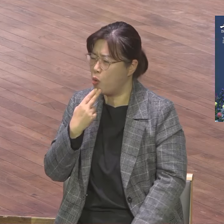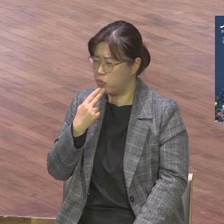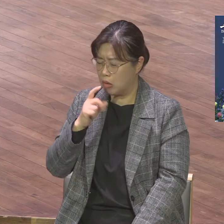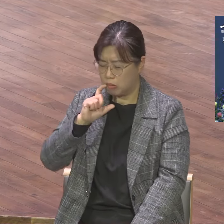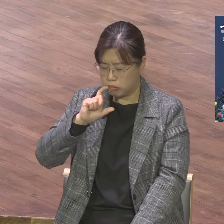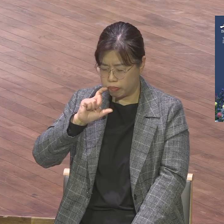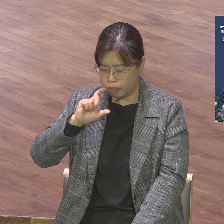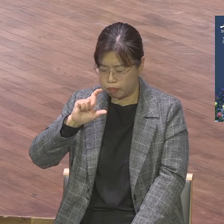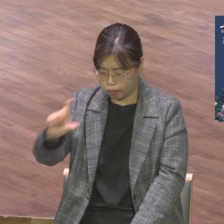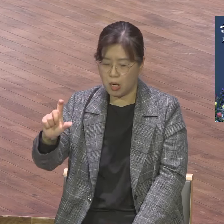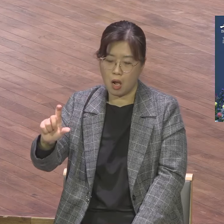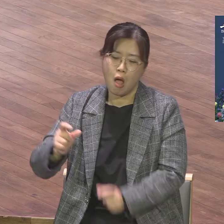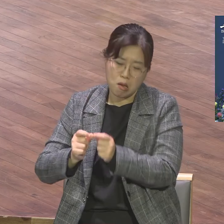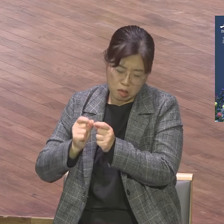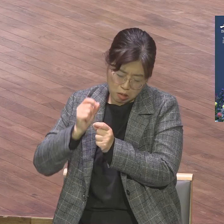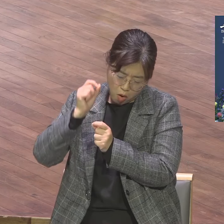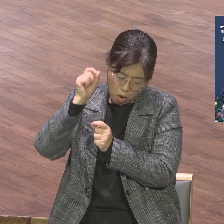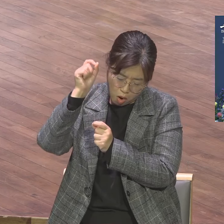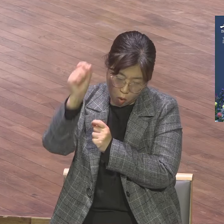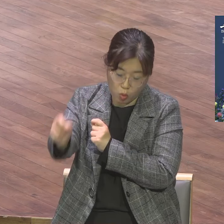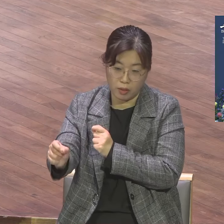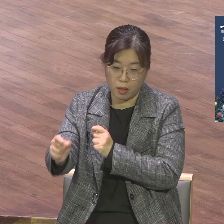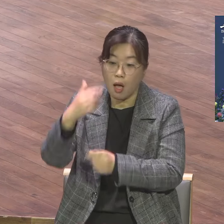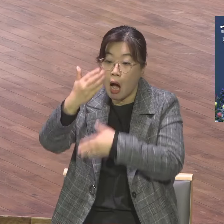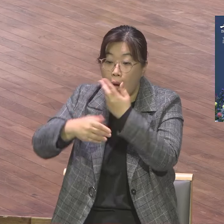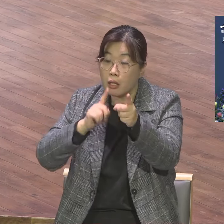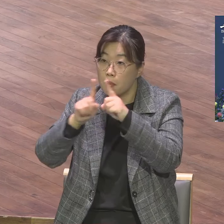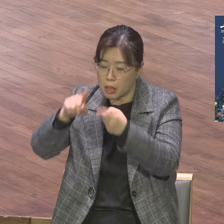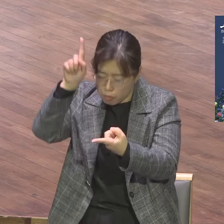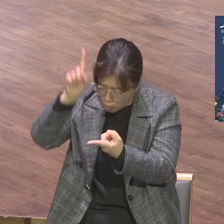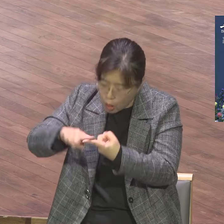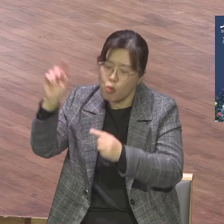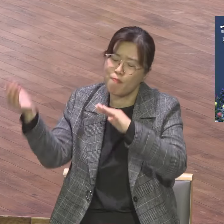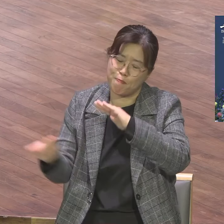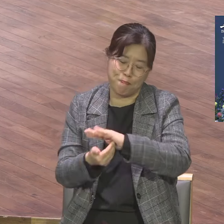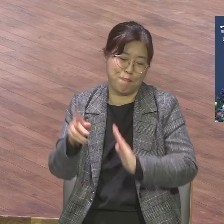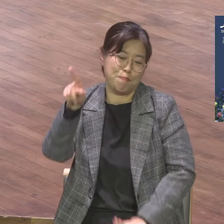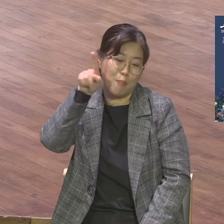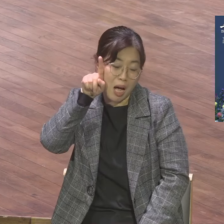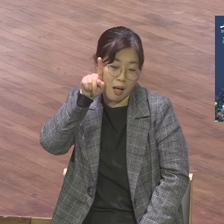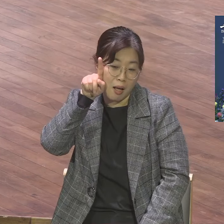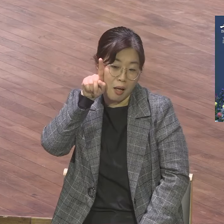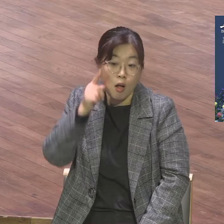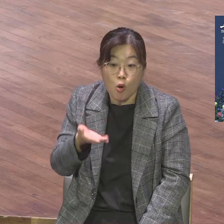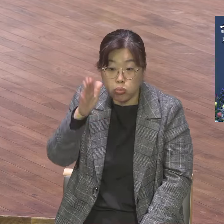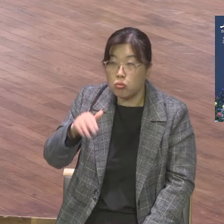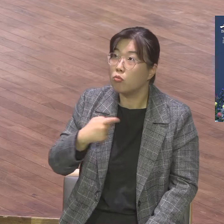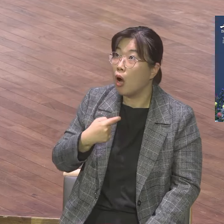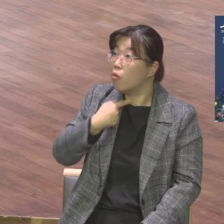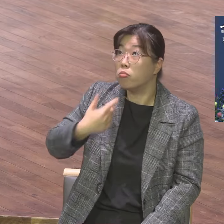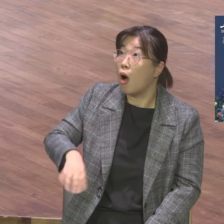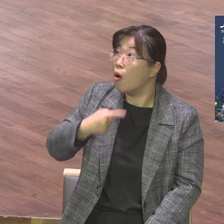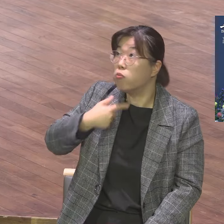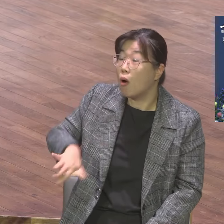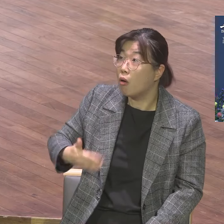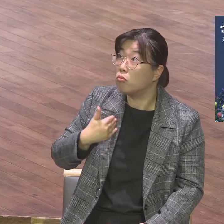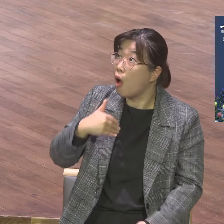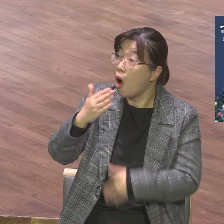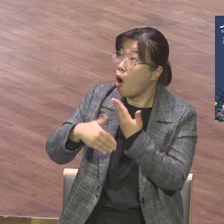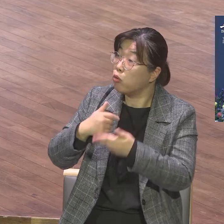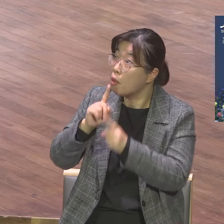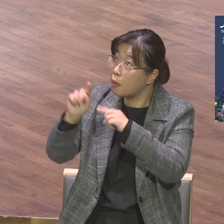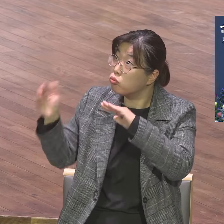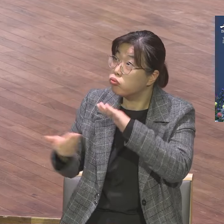문제는 우리가 갈팡질팡해요. 우리가 왔다 갔다 해요. 우리가 불신앙해요.